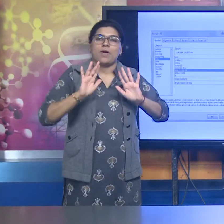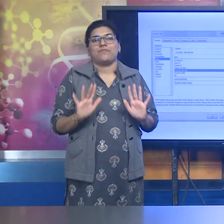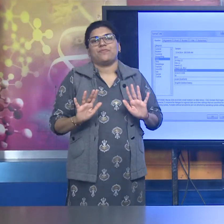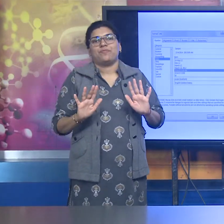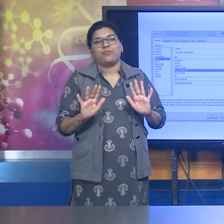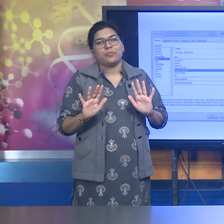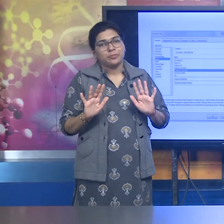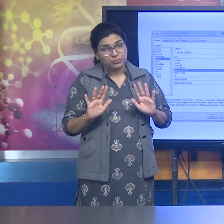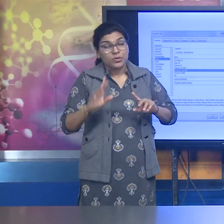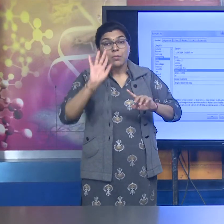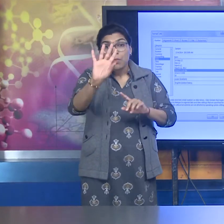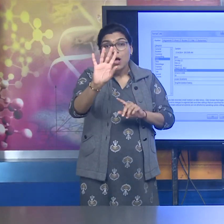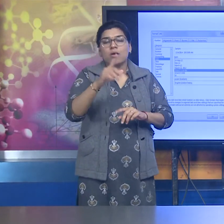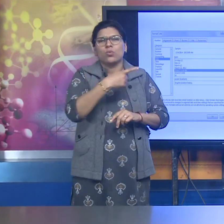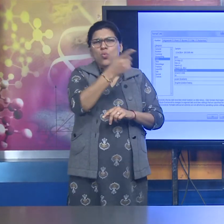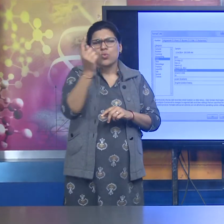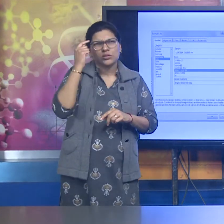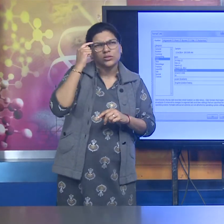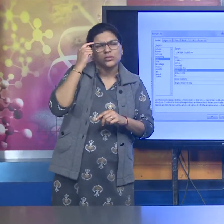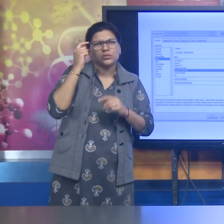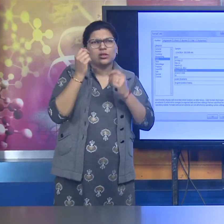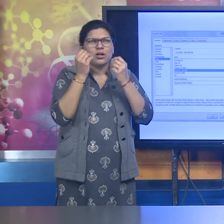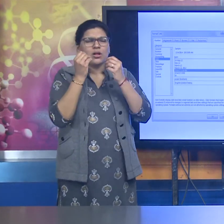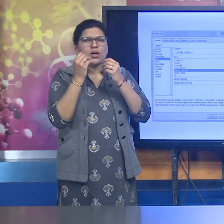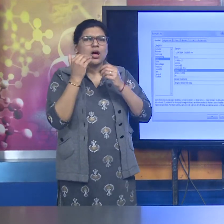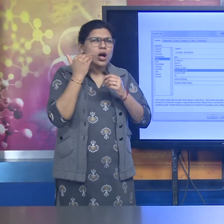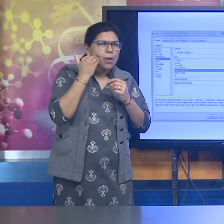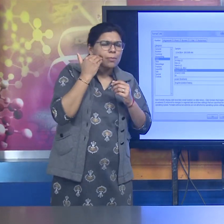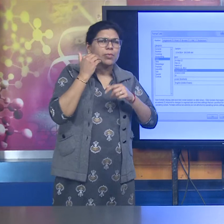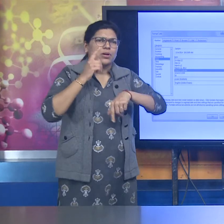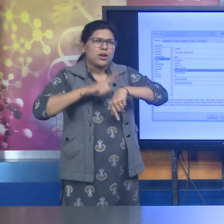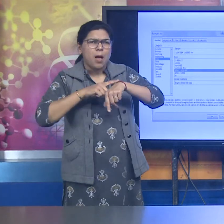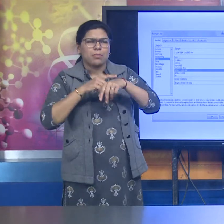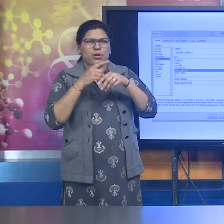and update it by itself.